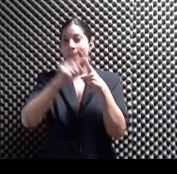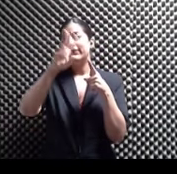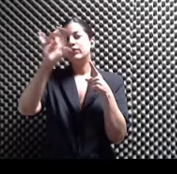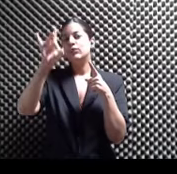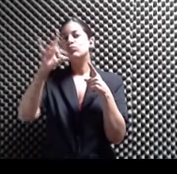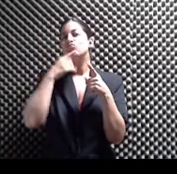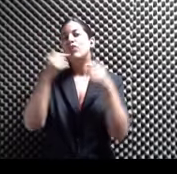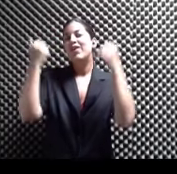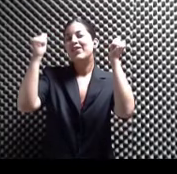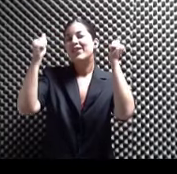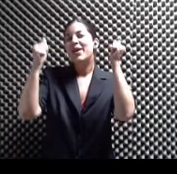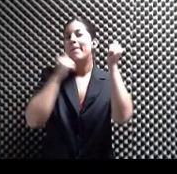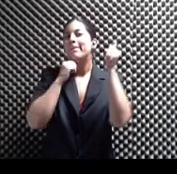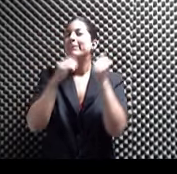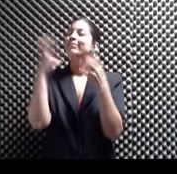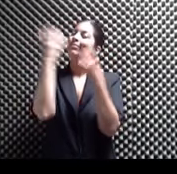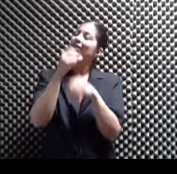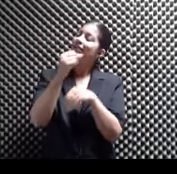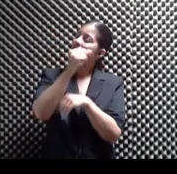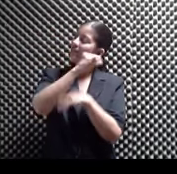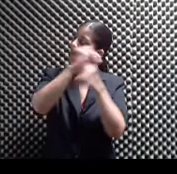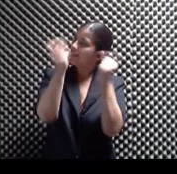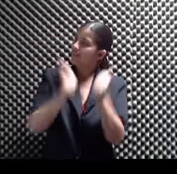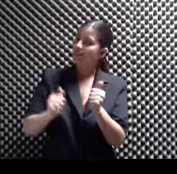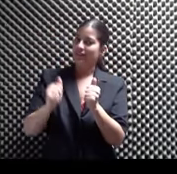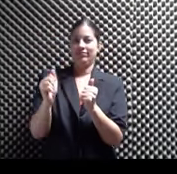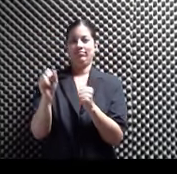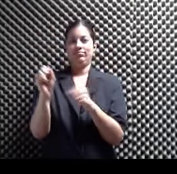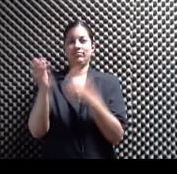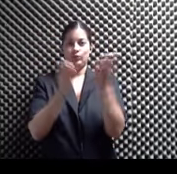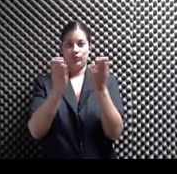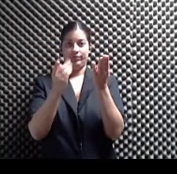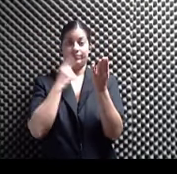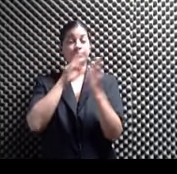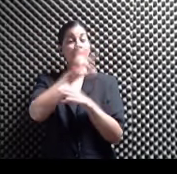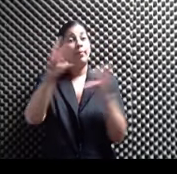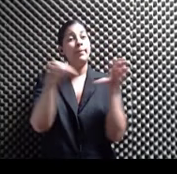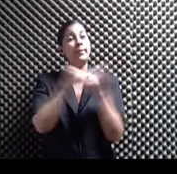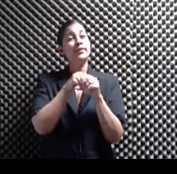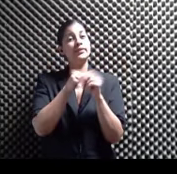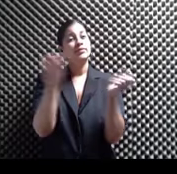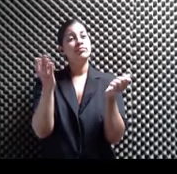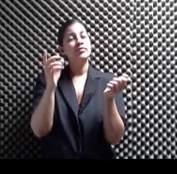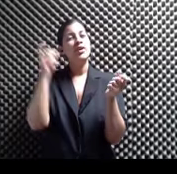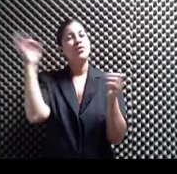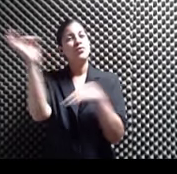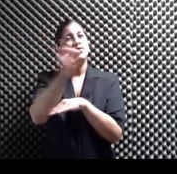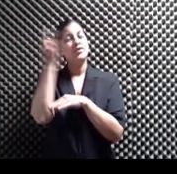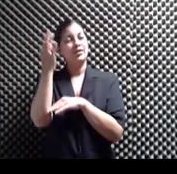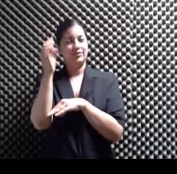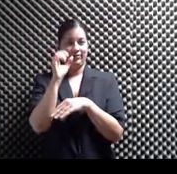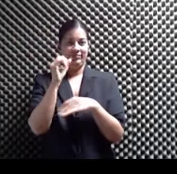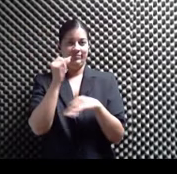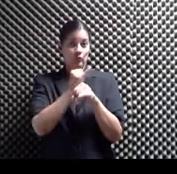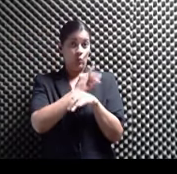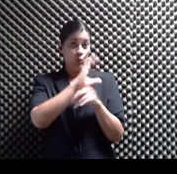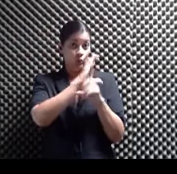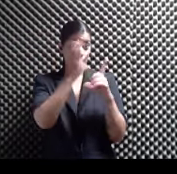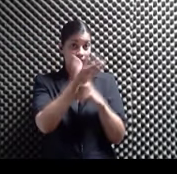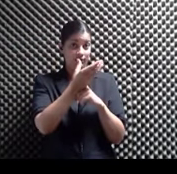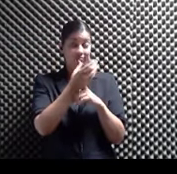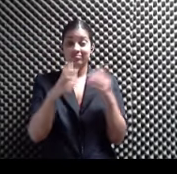Bellas Artes de Santurce, como parte del Festival de Teatro Puertorriqueño del Instituto de Cultura. Sueño Eterno. Escribe y dirige Adriana Pantoja. Para